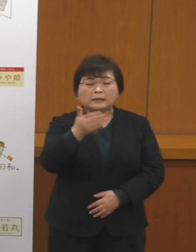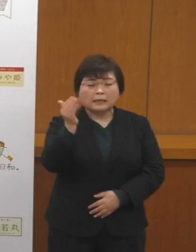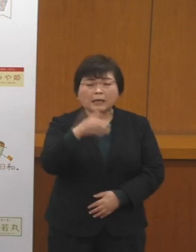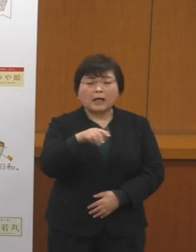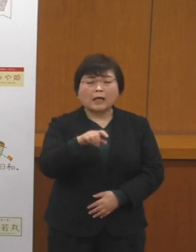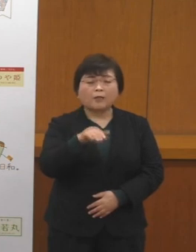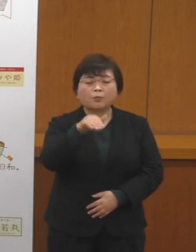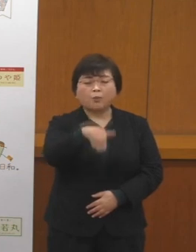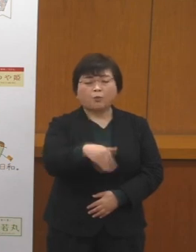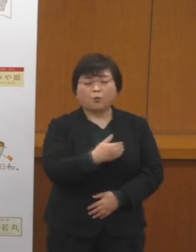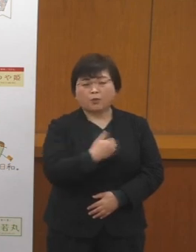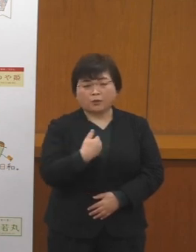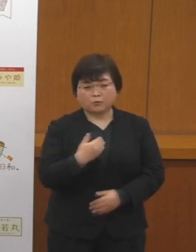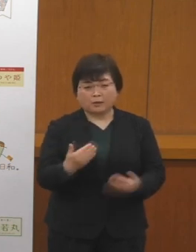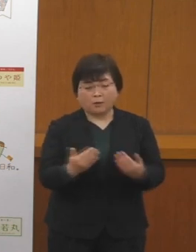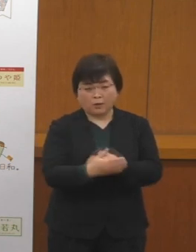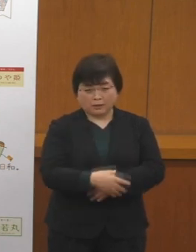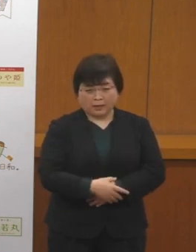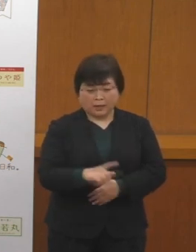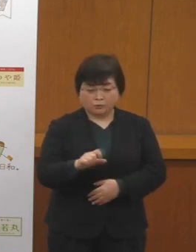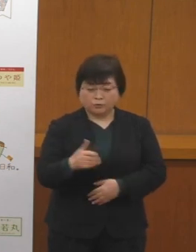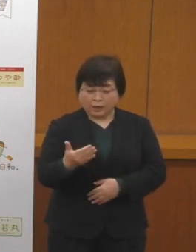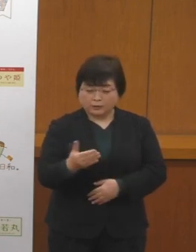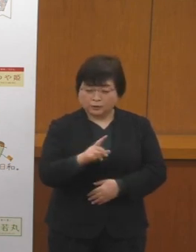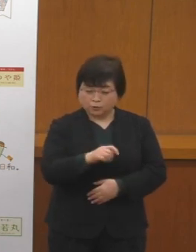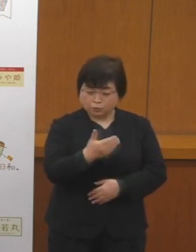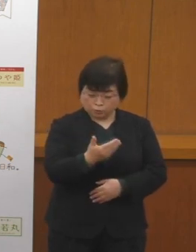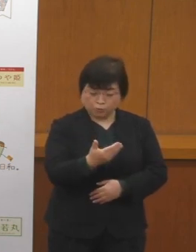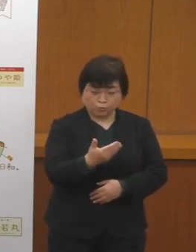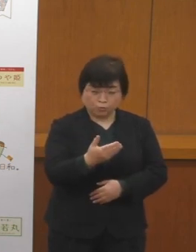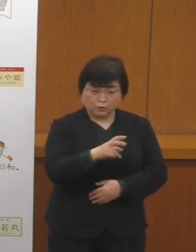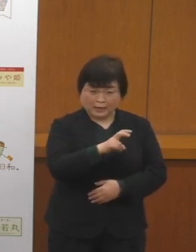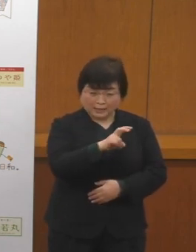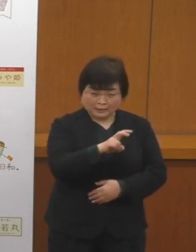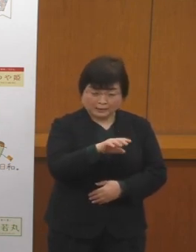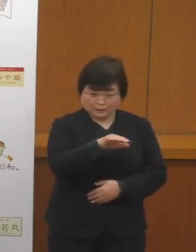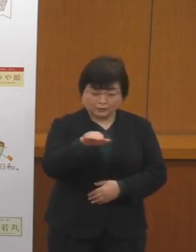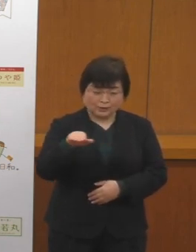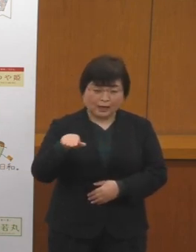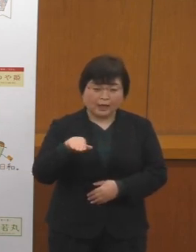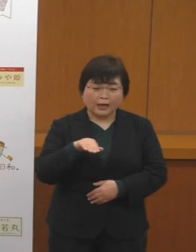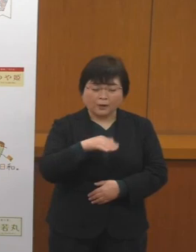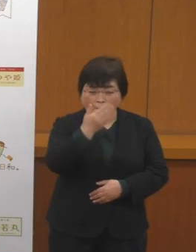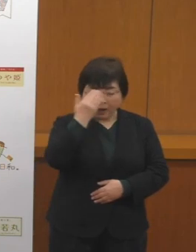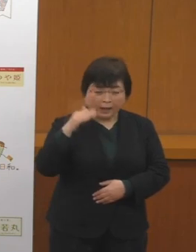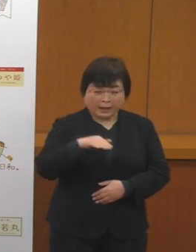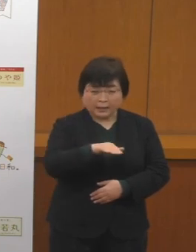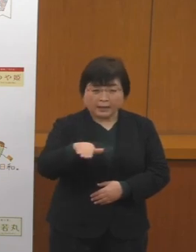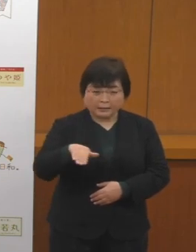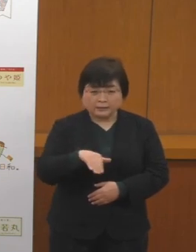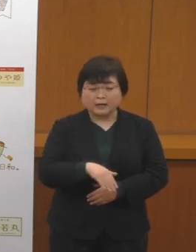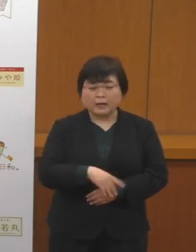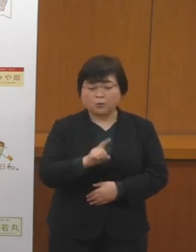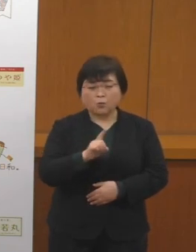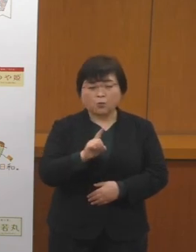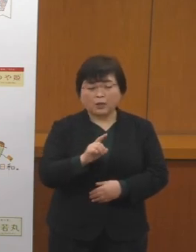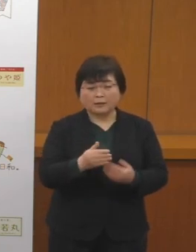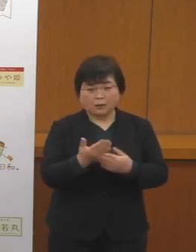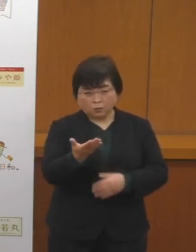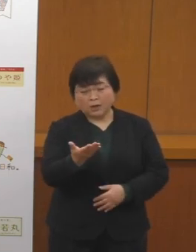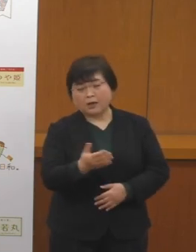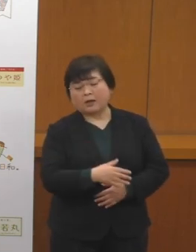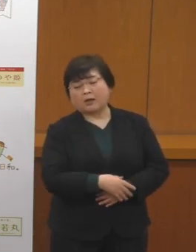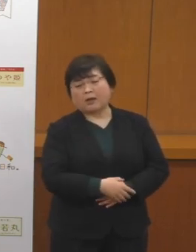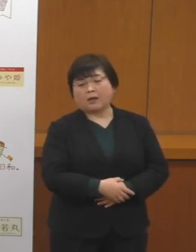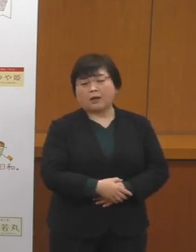ようになったわけでありますので18時198の方々どうだったのかとか